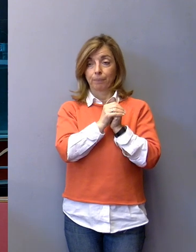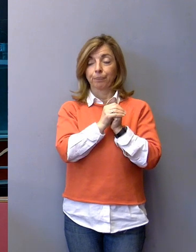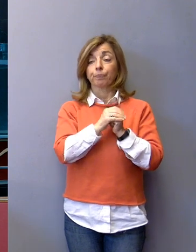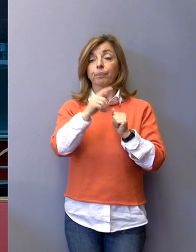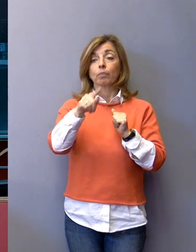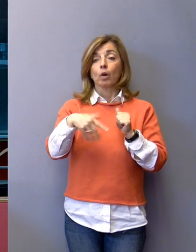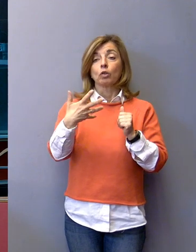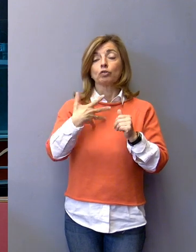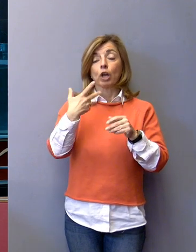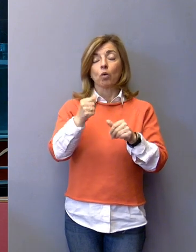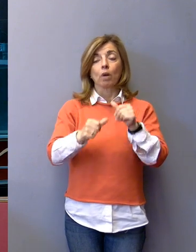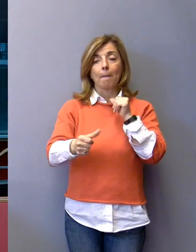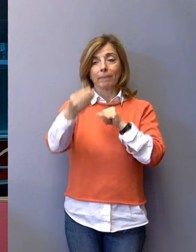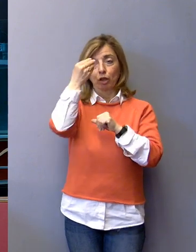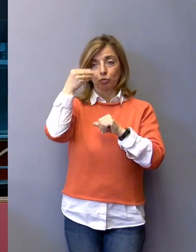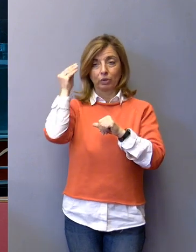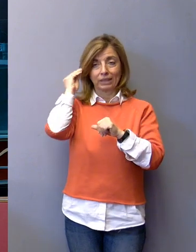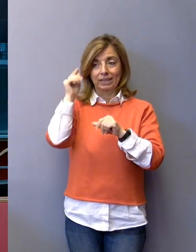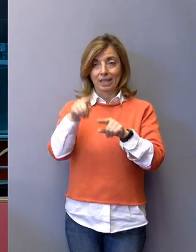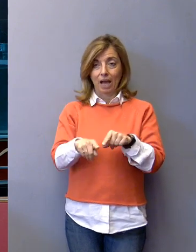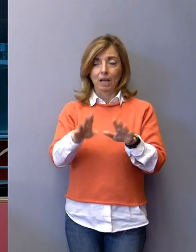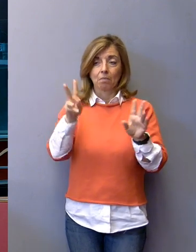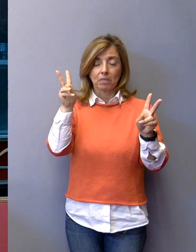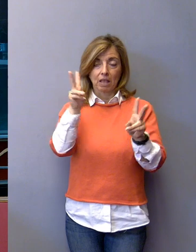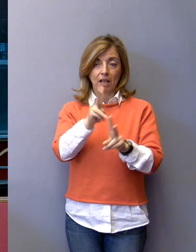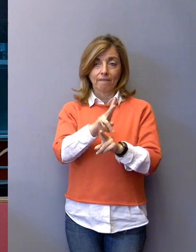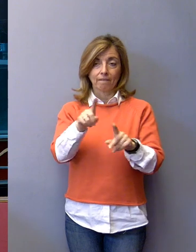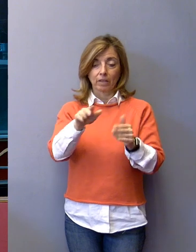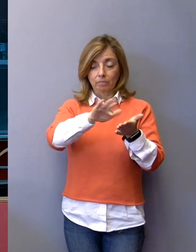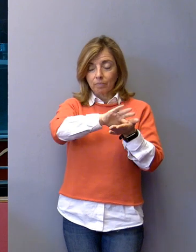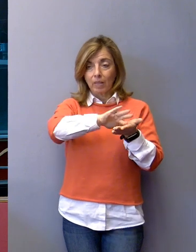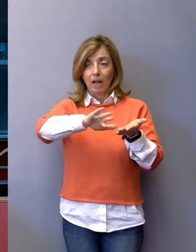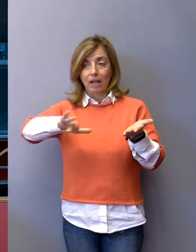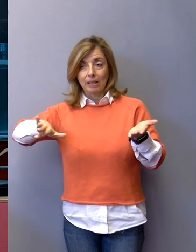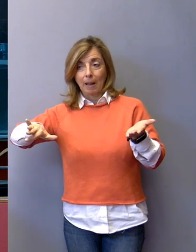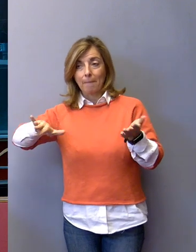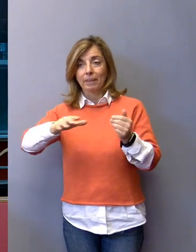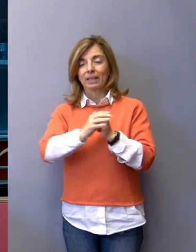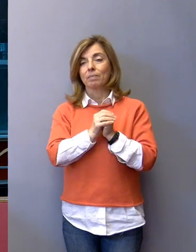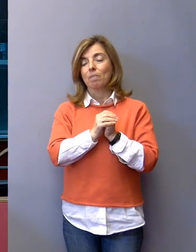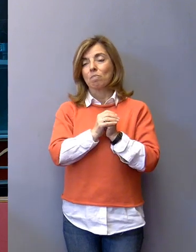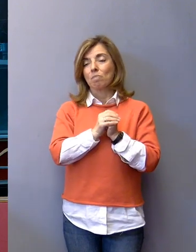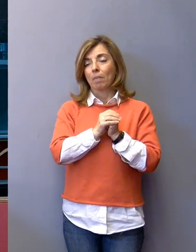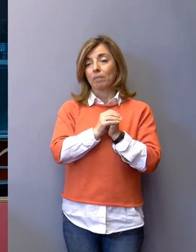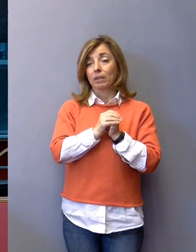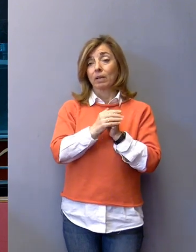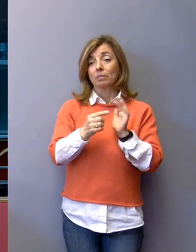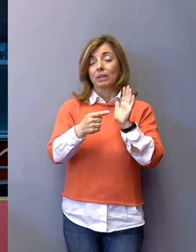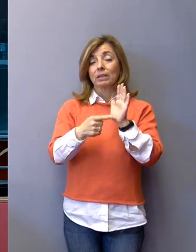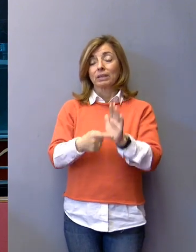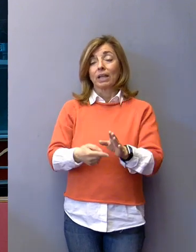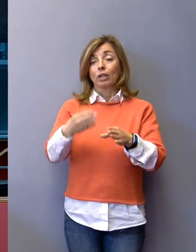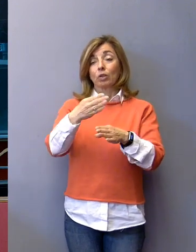anche una pregiudiziale ma è sempre a parte presentata dalla consigliera